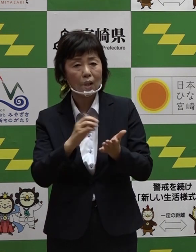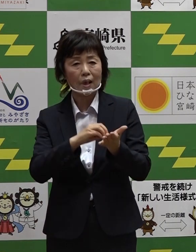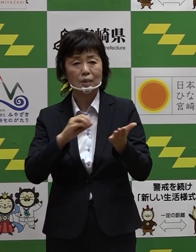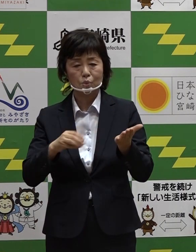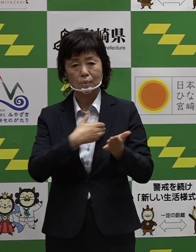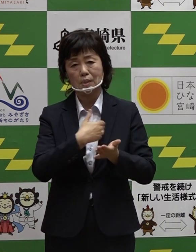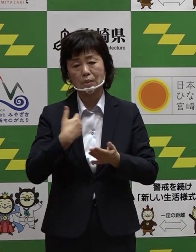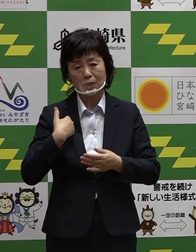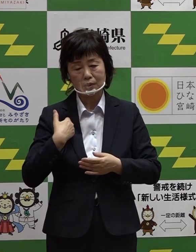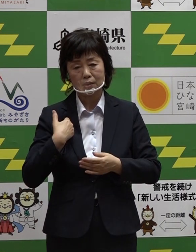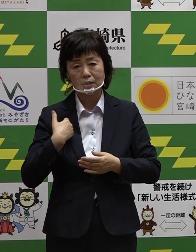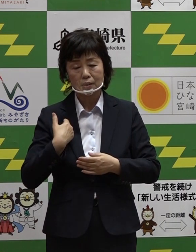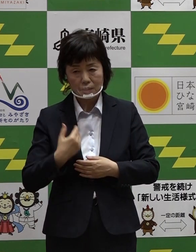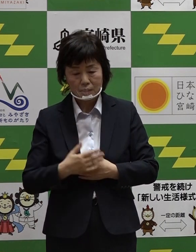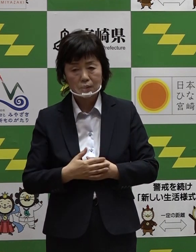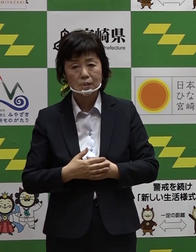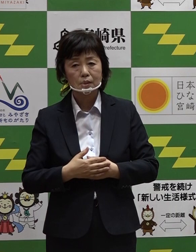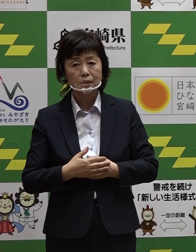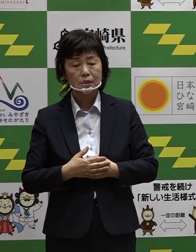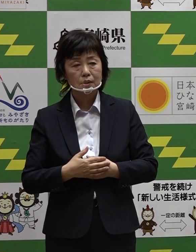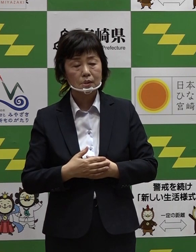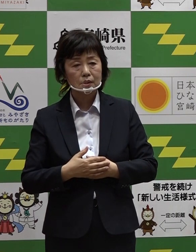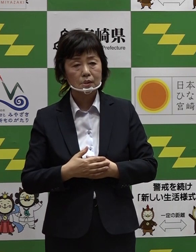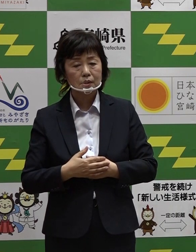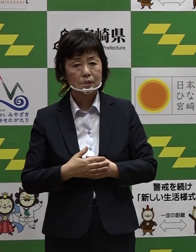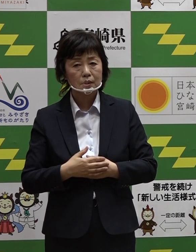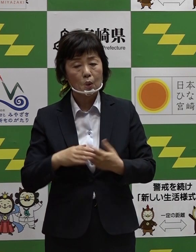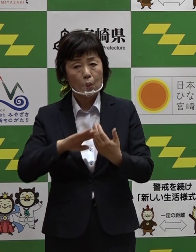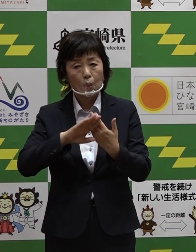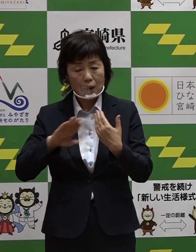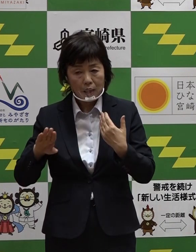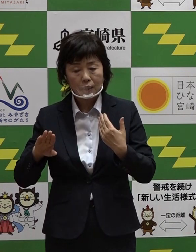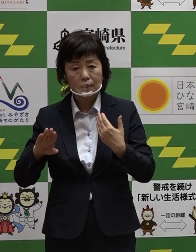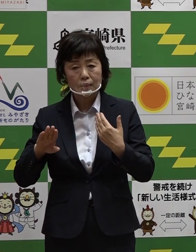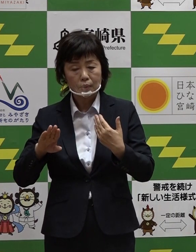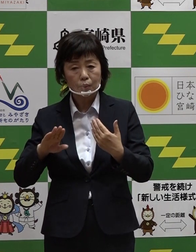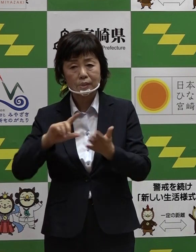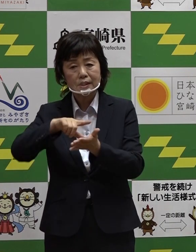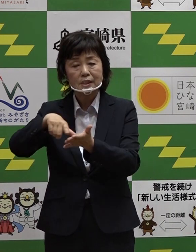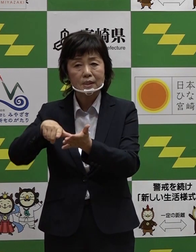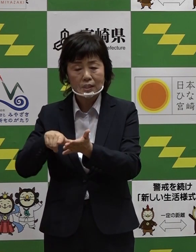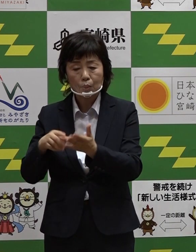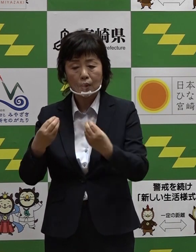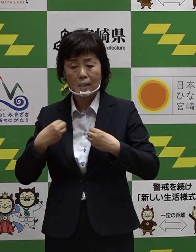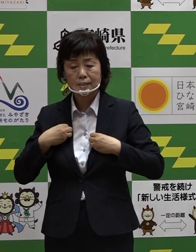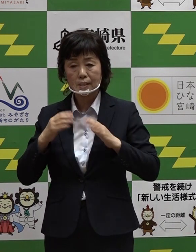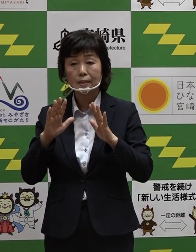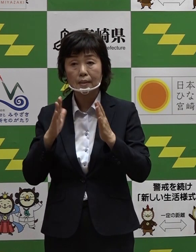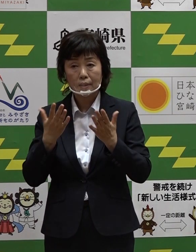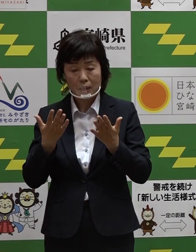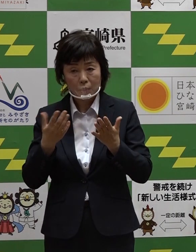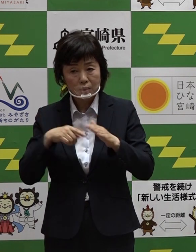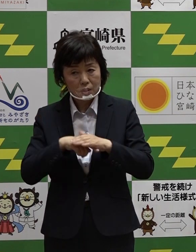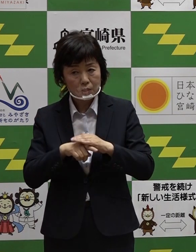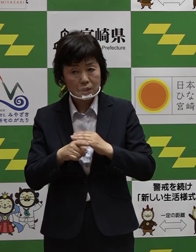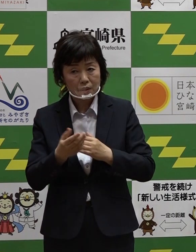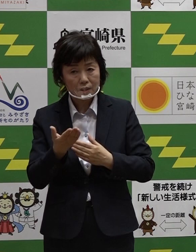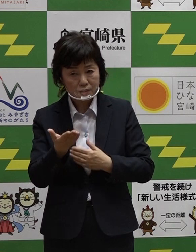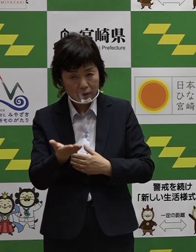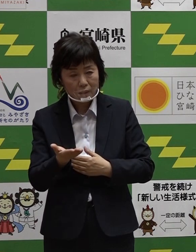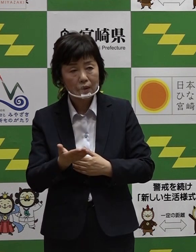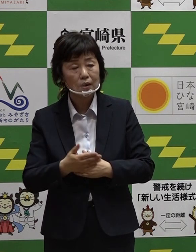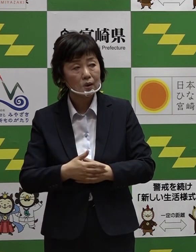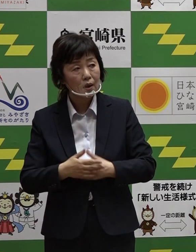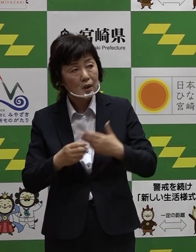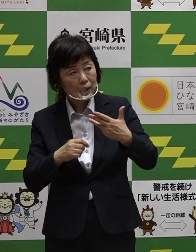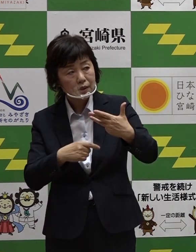それは前提としていわゆる他地域の感染拡大がなければということですね。8月